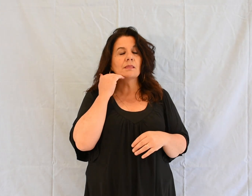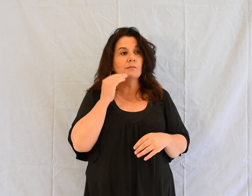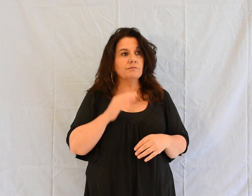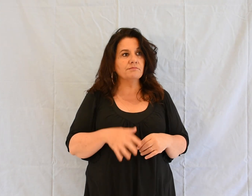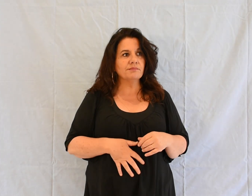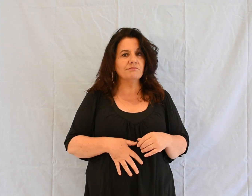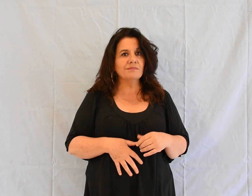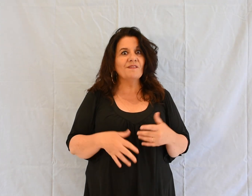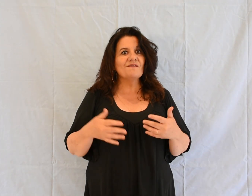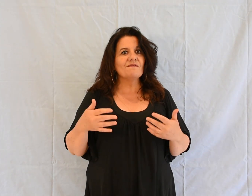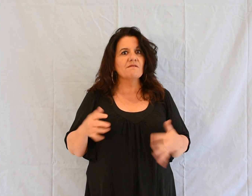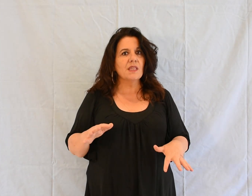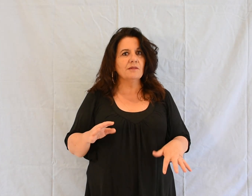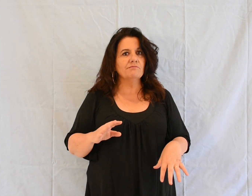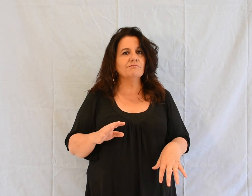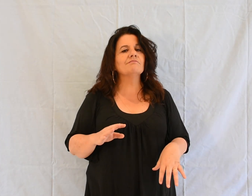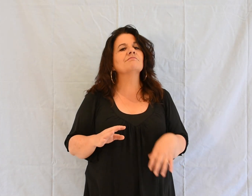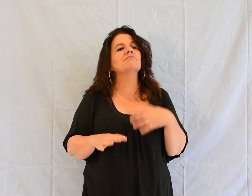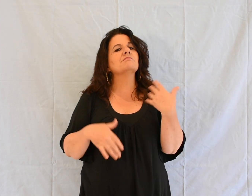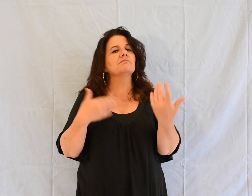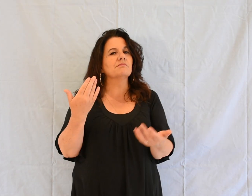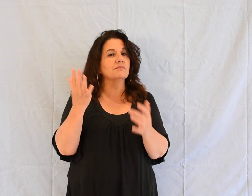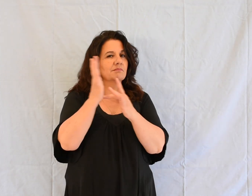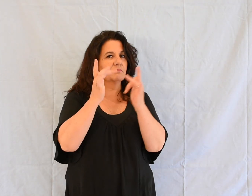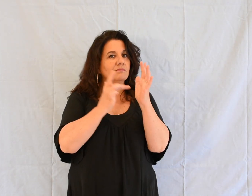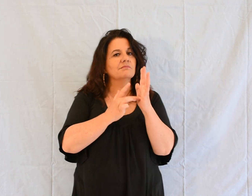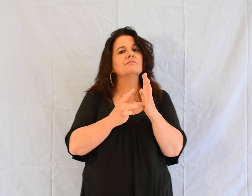« Rassemblez les morceaux en surplus pour que rien ne se perde. »